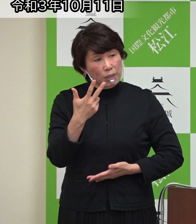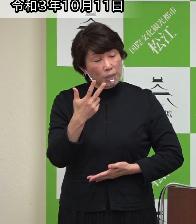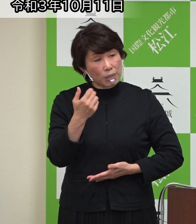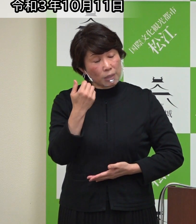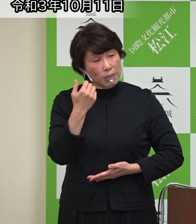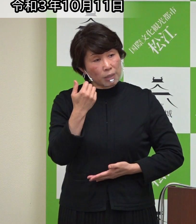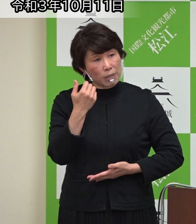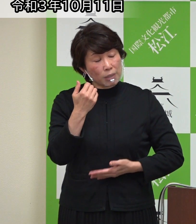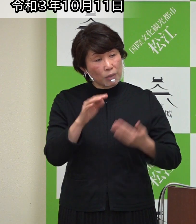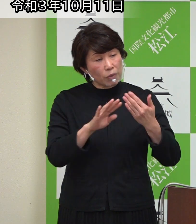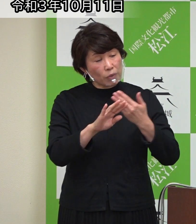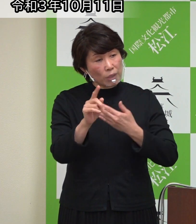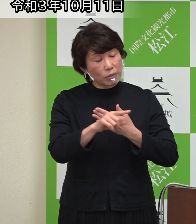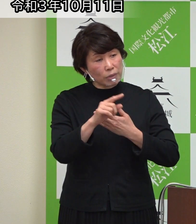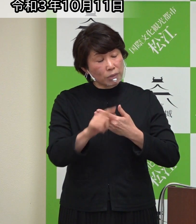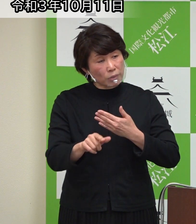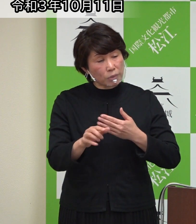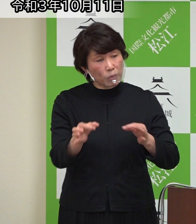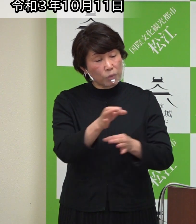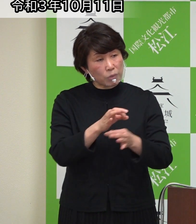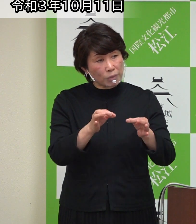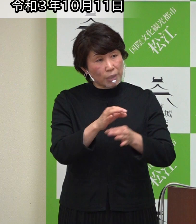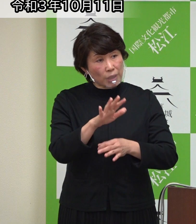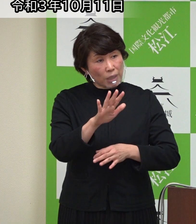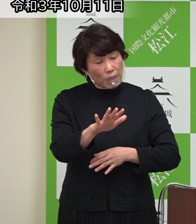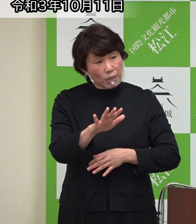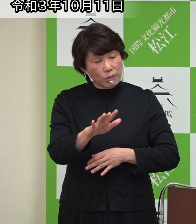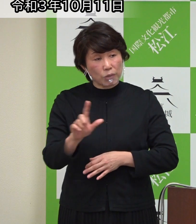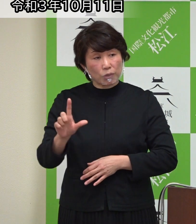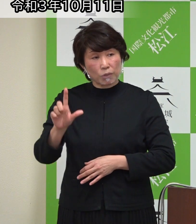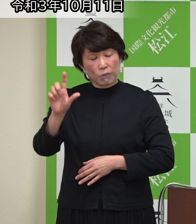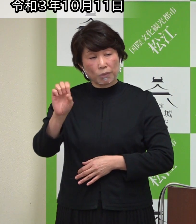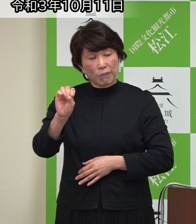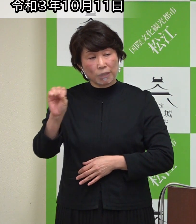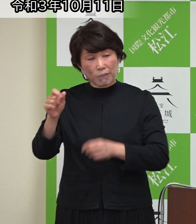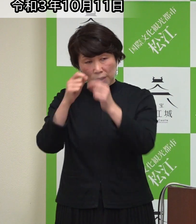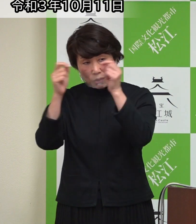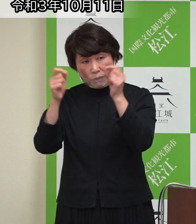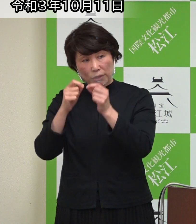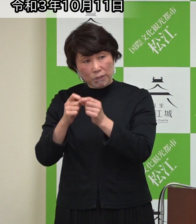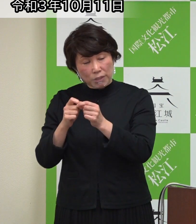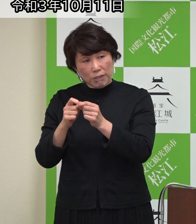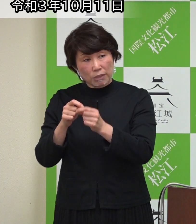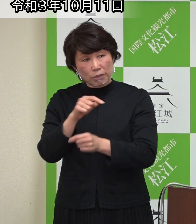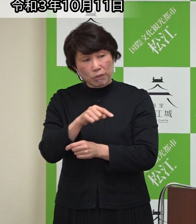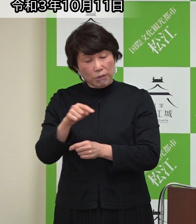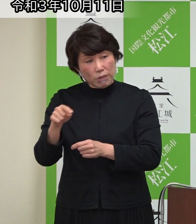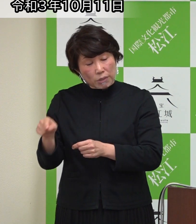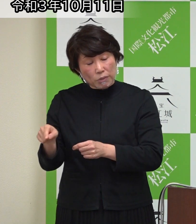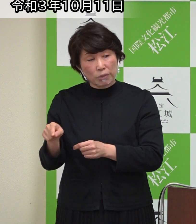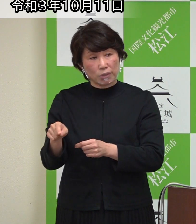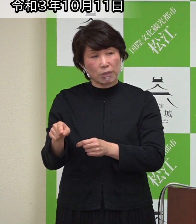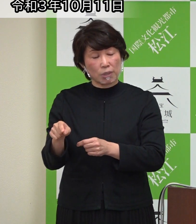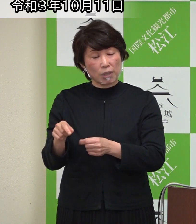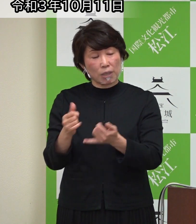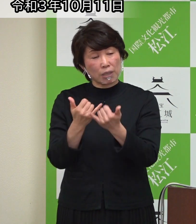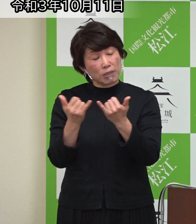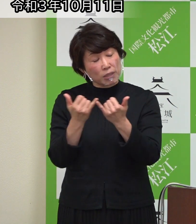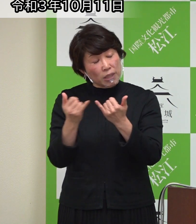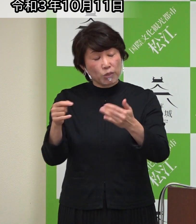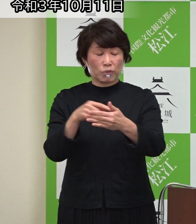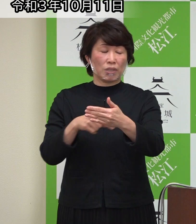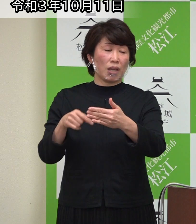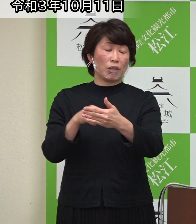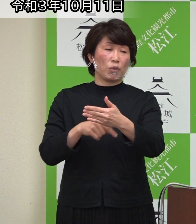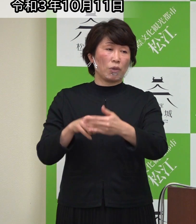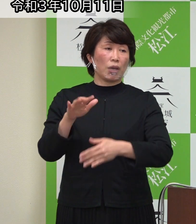大変恐縮なんですけれども、松江市のアカウントと上貞さんのアカウントでつぶやかれていることが結構類似のものが多くて、でこ